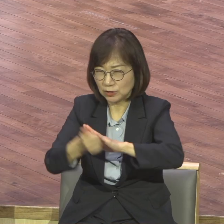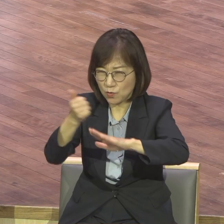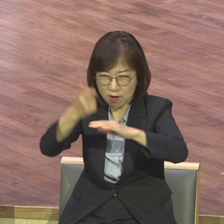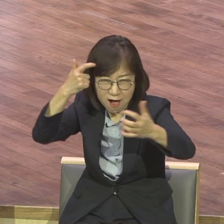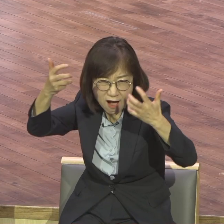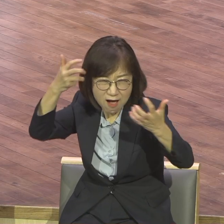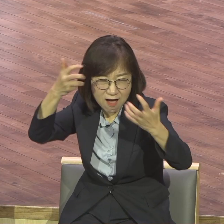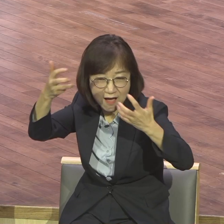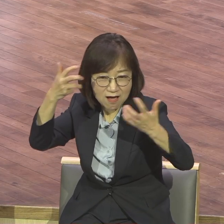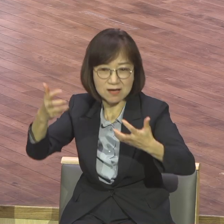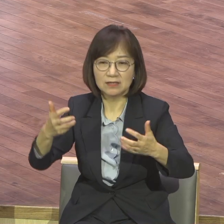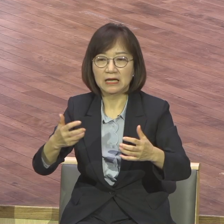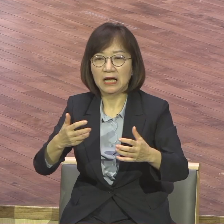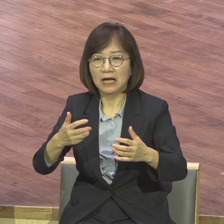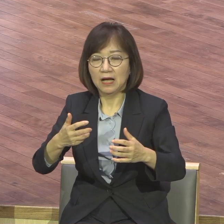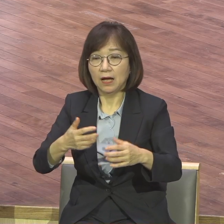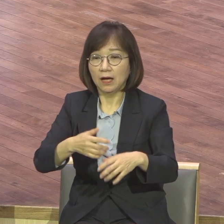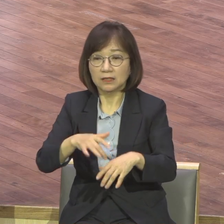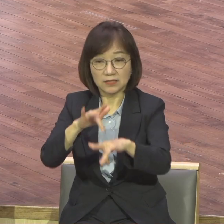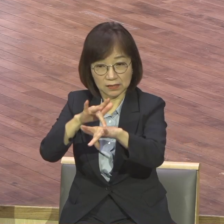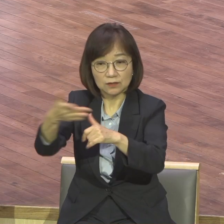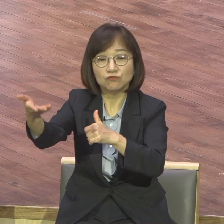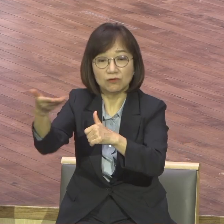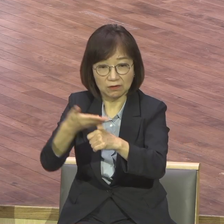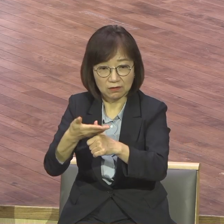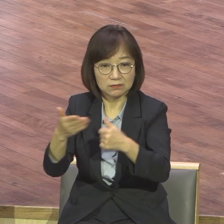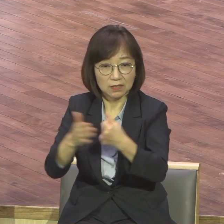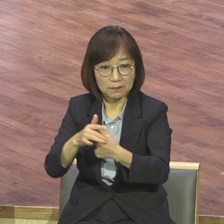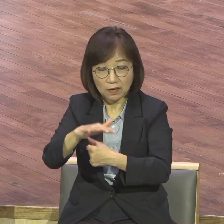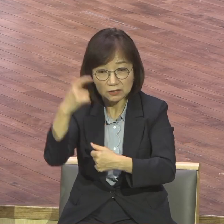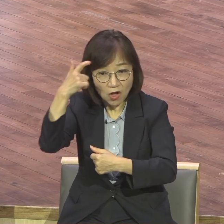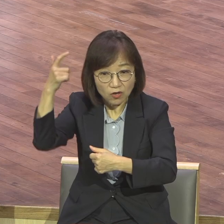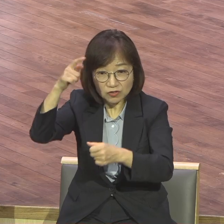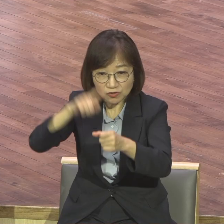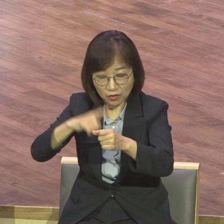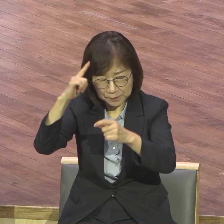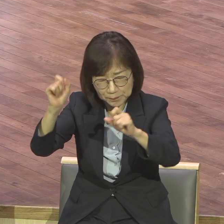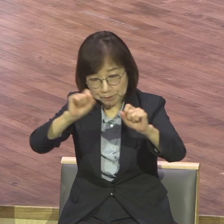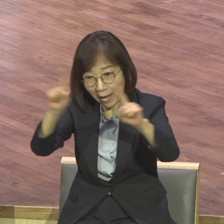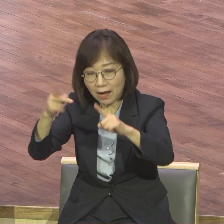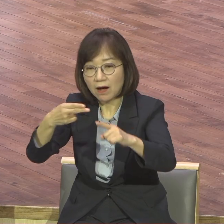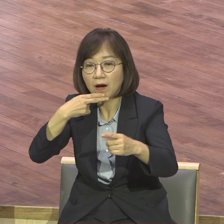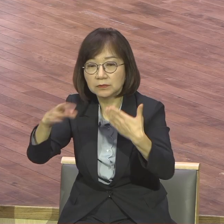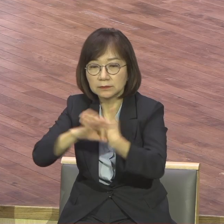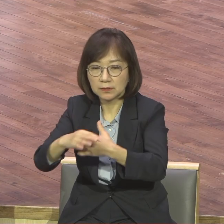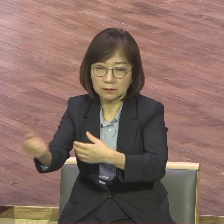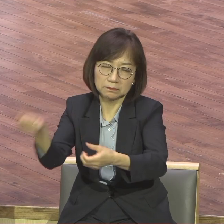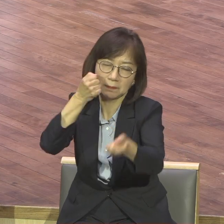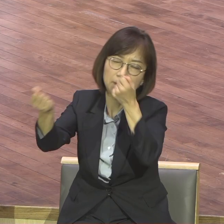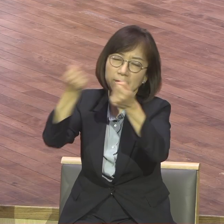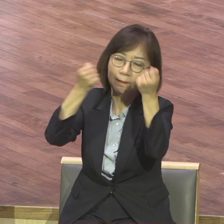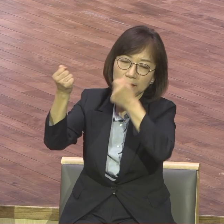그래서 영적으로 깨어 있지 않으면 다 당한다는 것입니다.